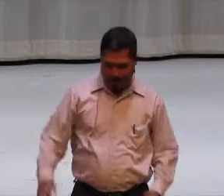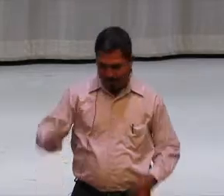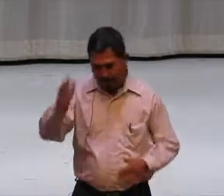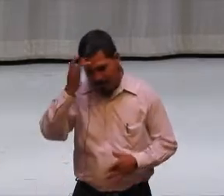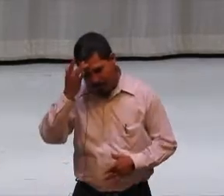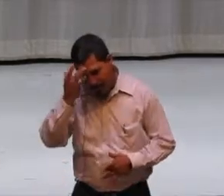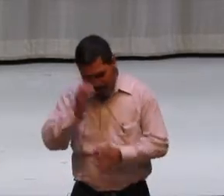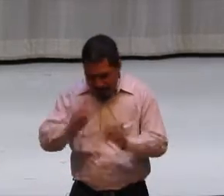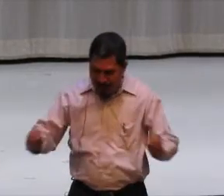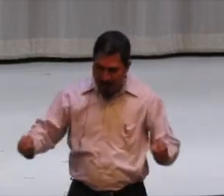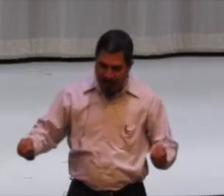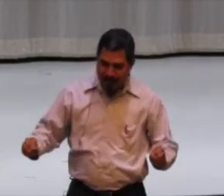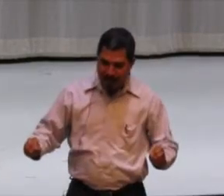nada. Enfermedades, nada.